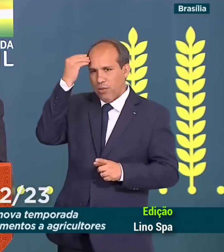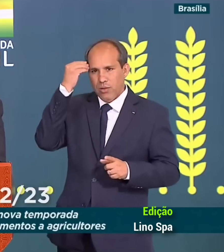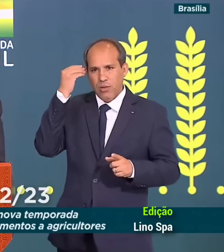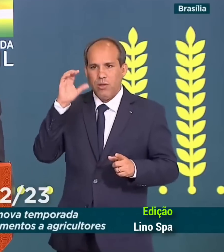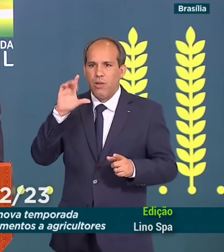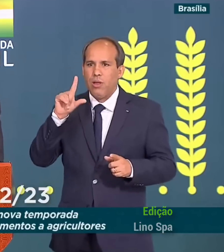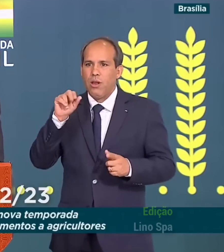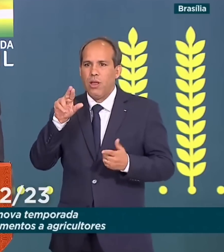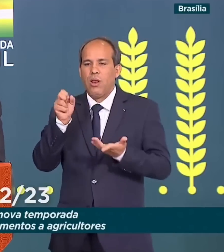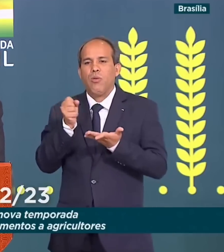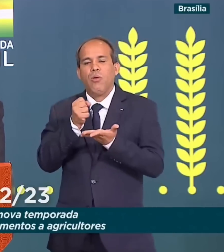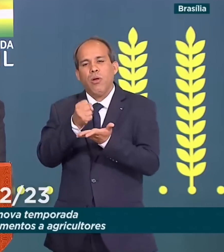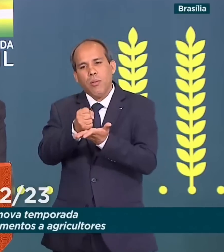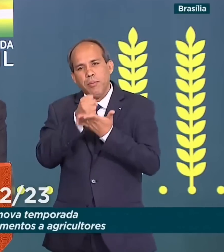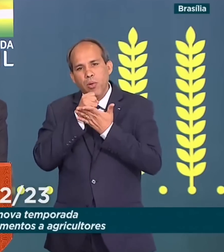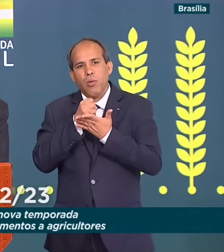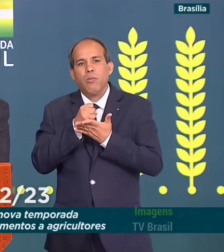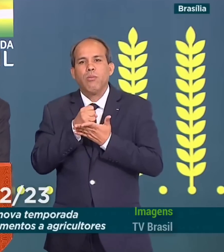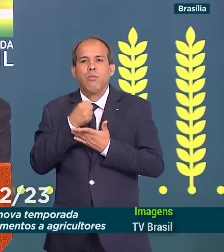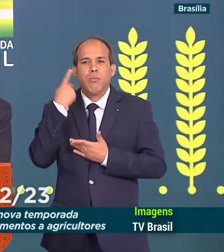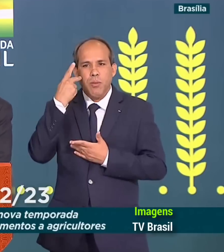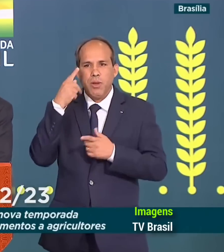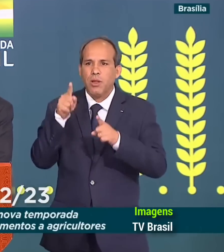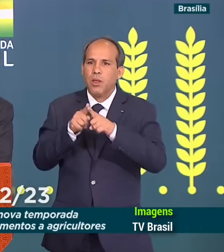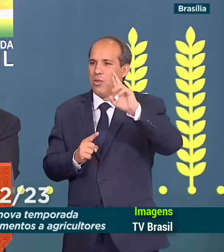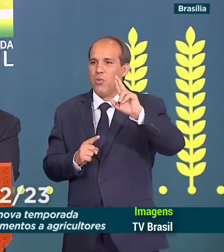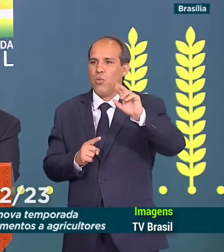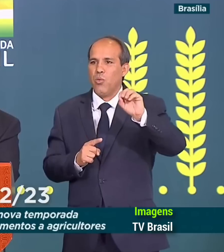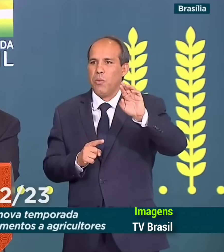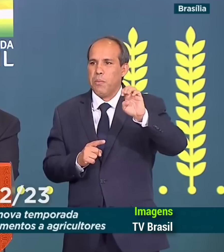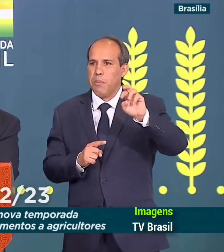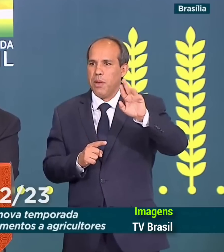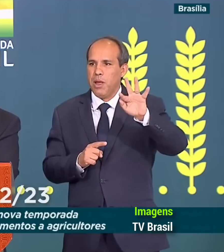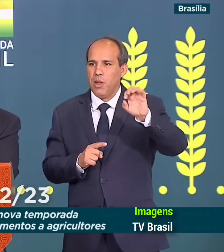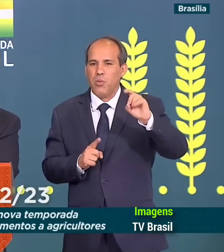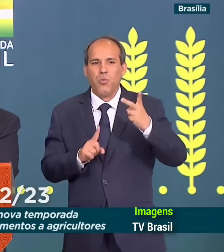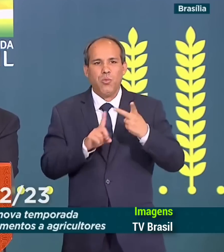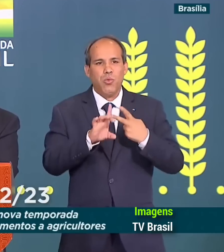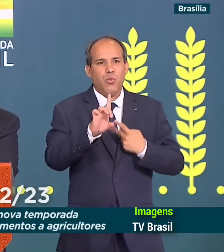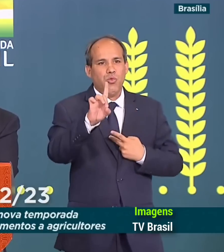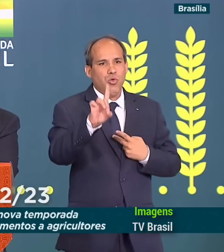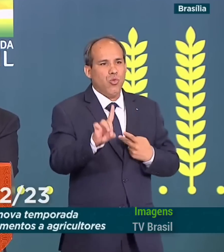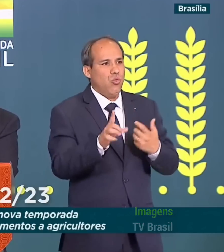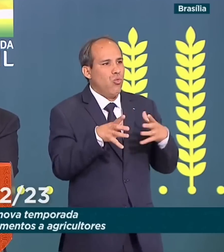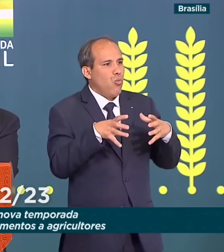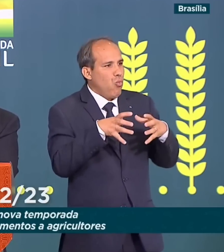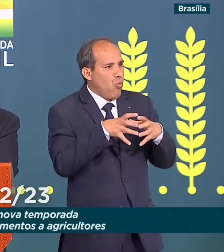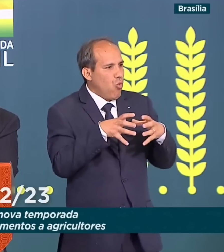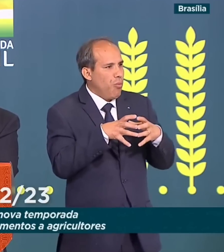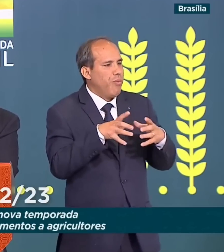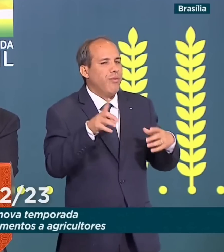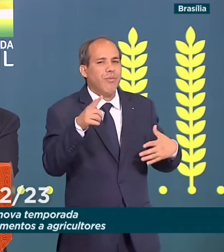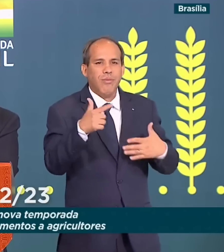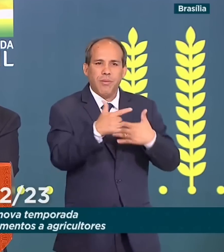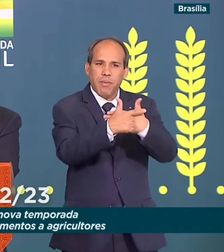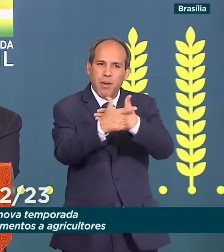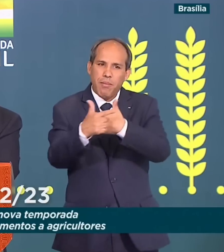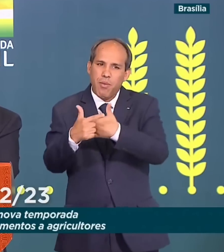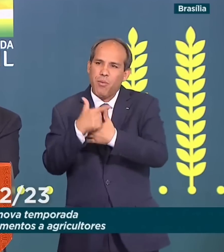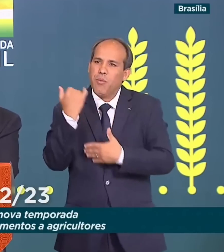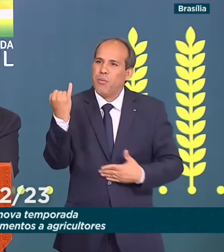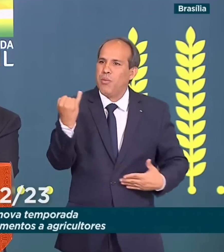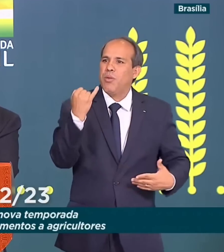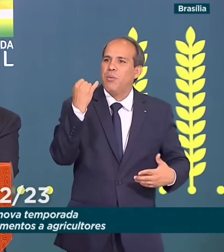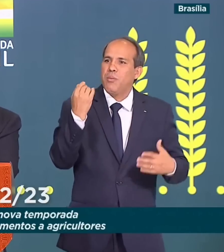2022-2023. Com créditos de 340 bilhões, o montante representa um aumento de 36%